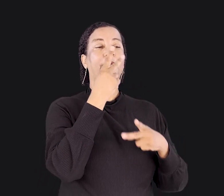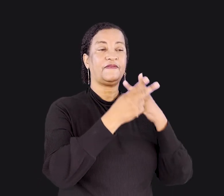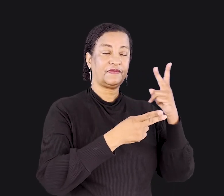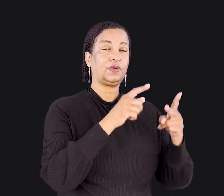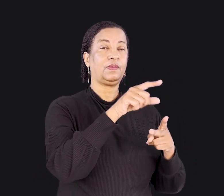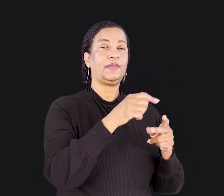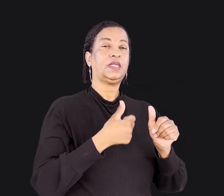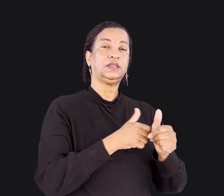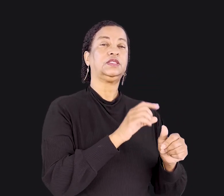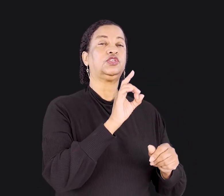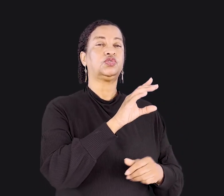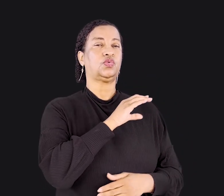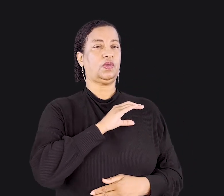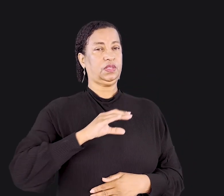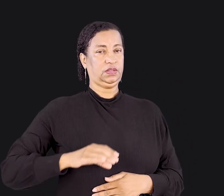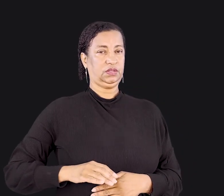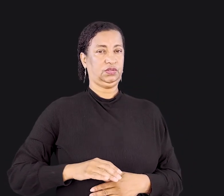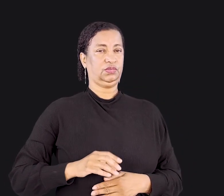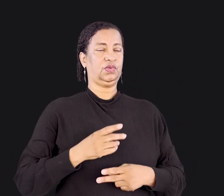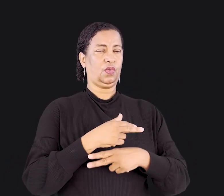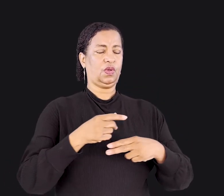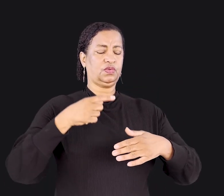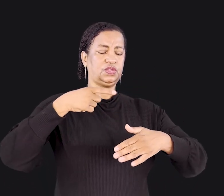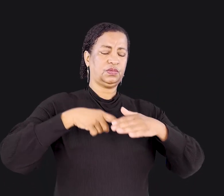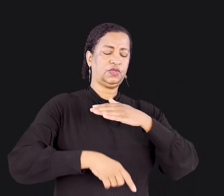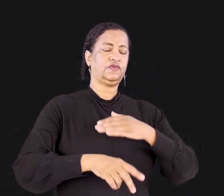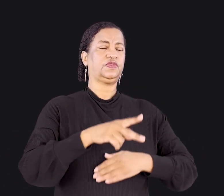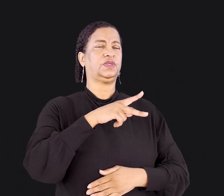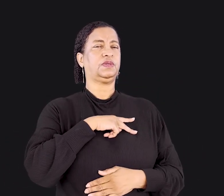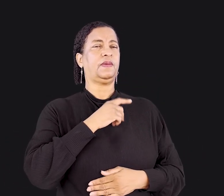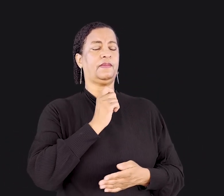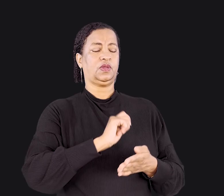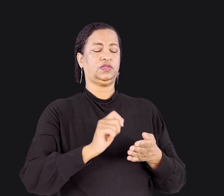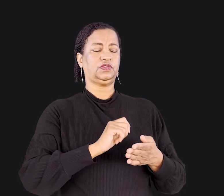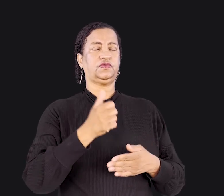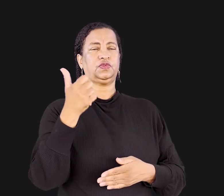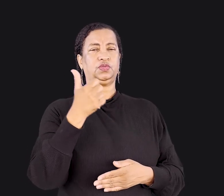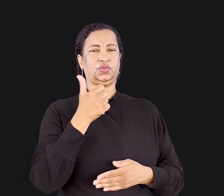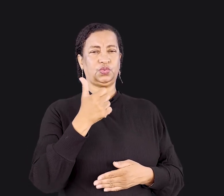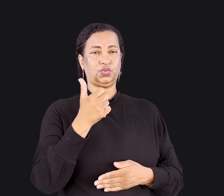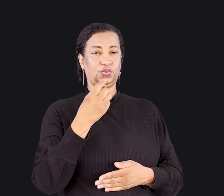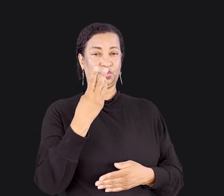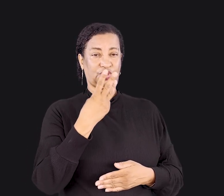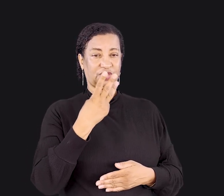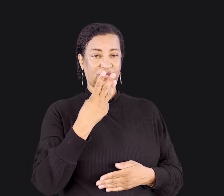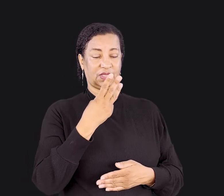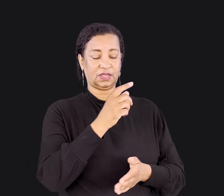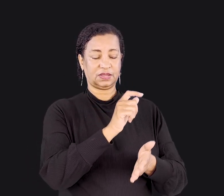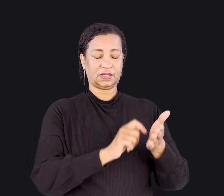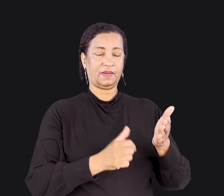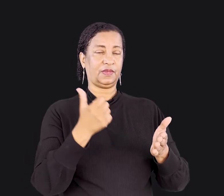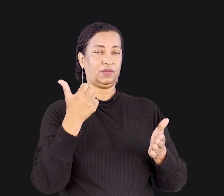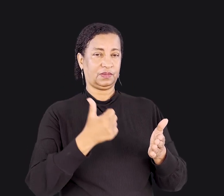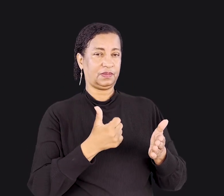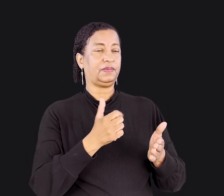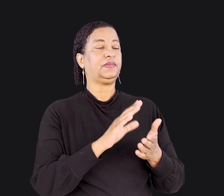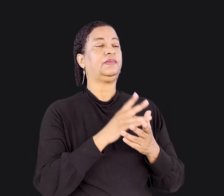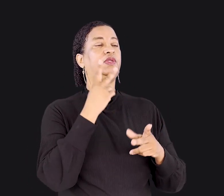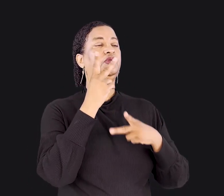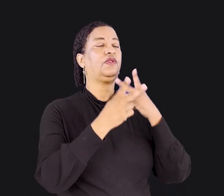Cristo. Algumas das coisas mais profundas que Paulo escreveu nos 3 primeiros capítulos sobre sabedoria e sobre como o Evangelho não vem